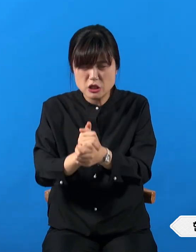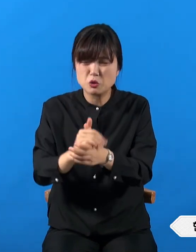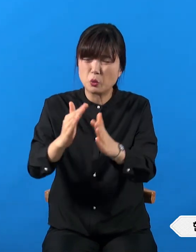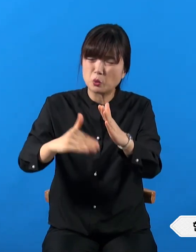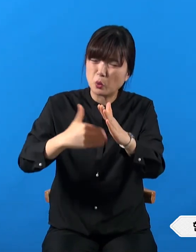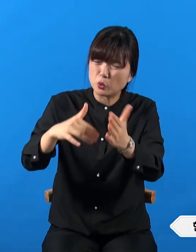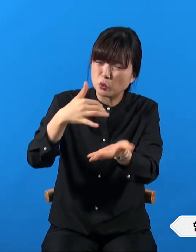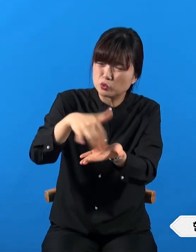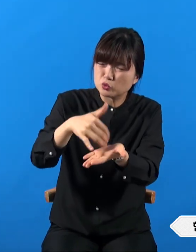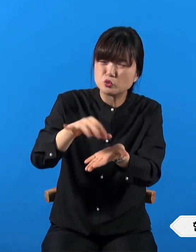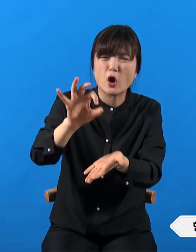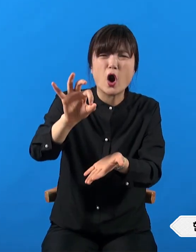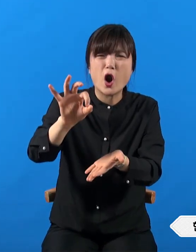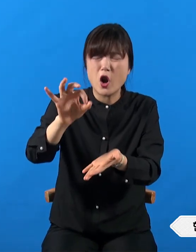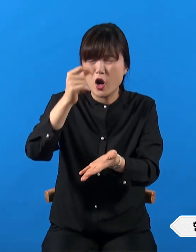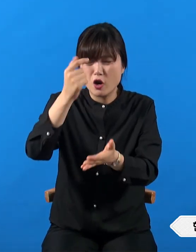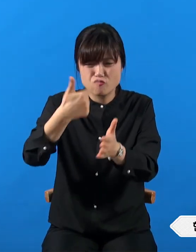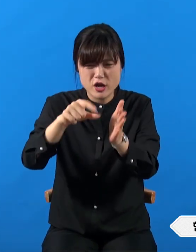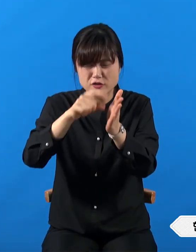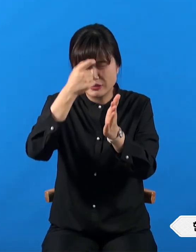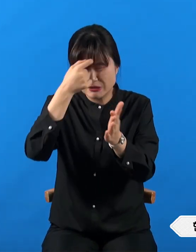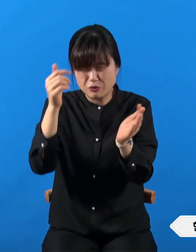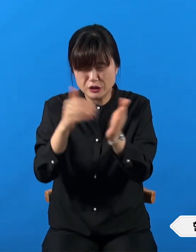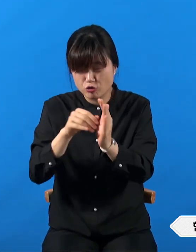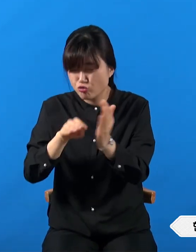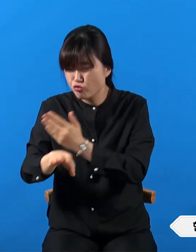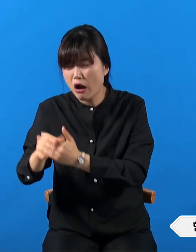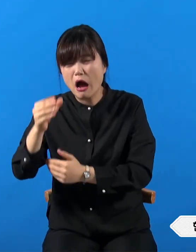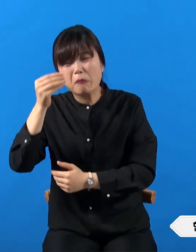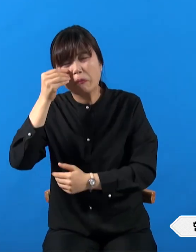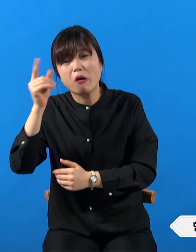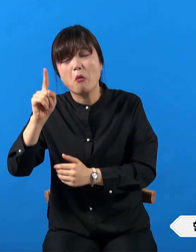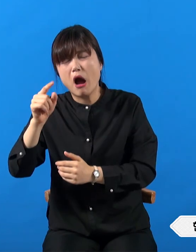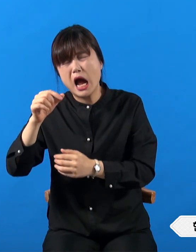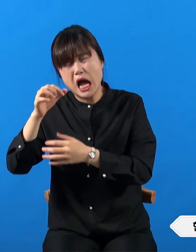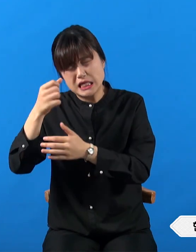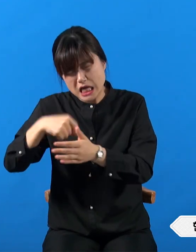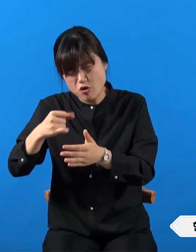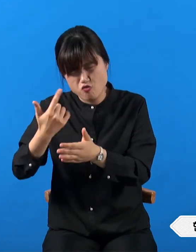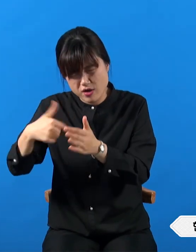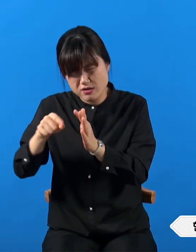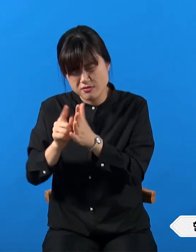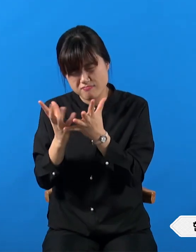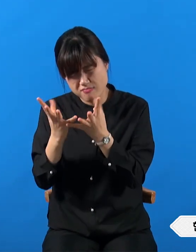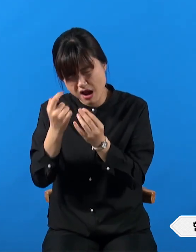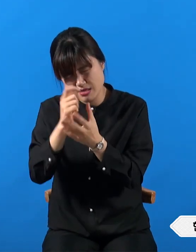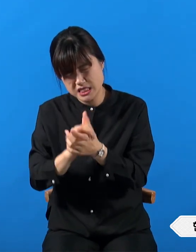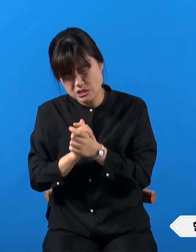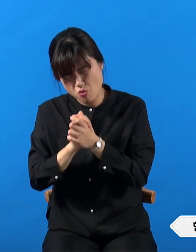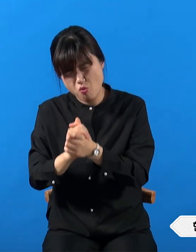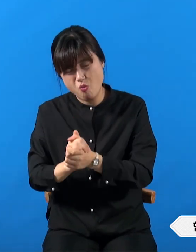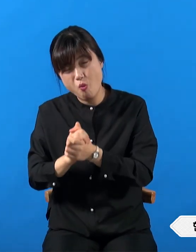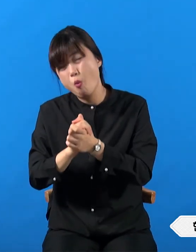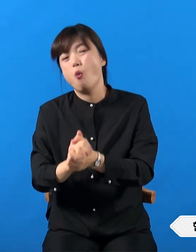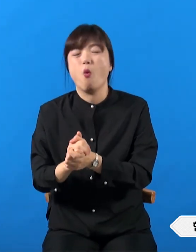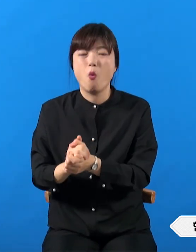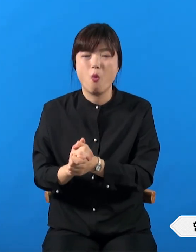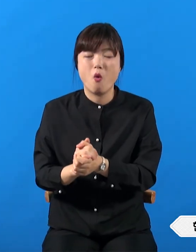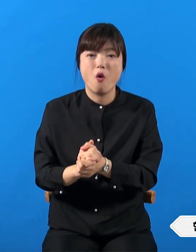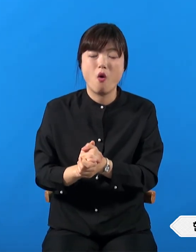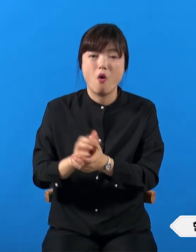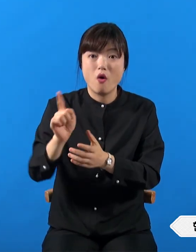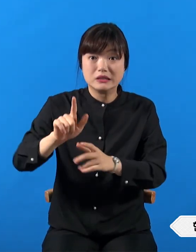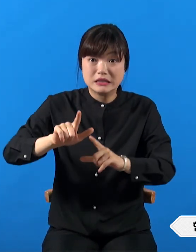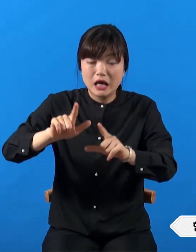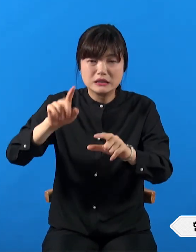교인들이 한 10여 명 기도하면 금방 끝나니까 자녀들을 위해서 기도를 엄청나게 했습니다. 한